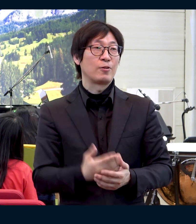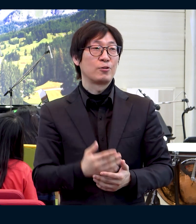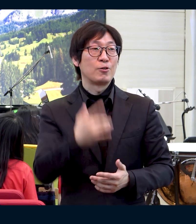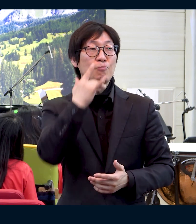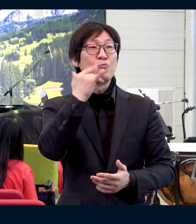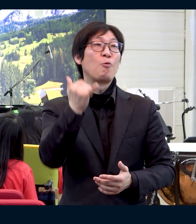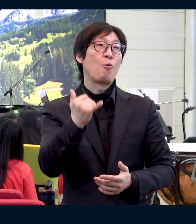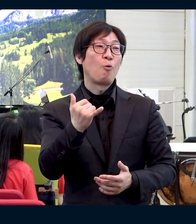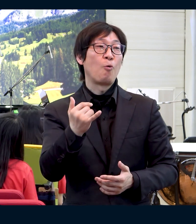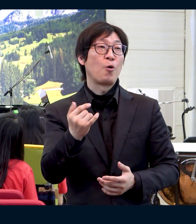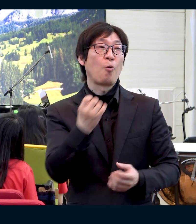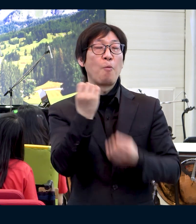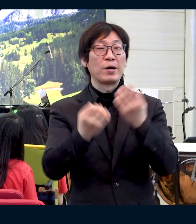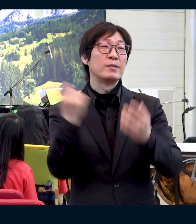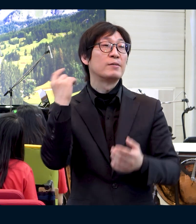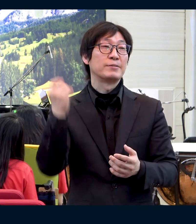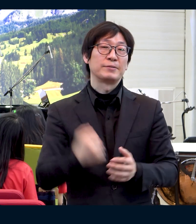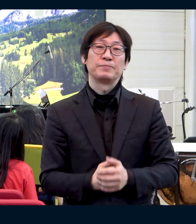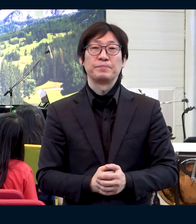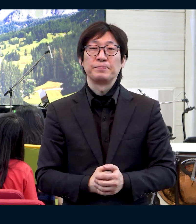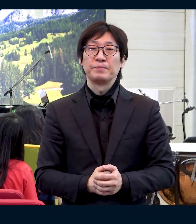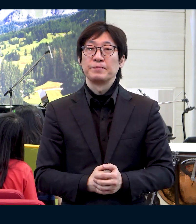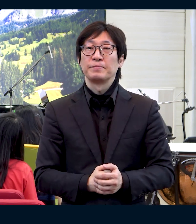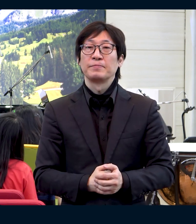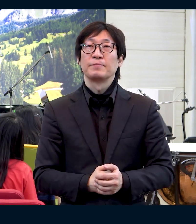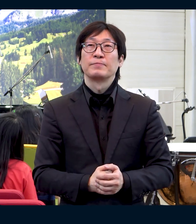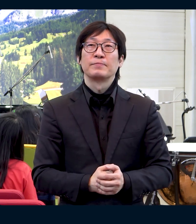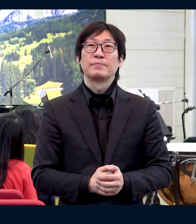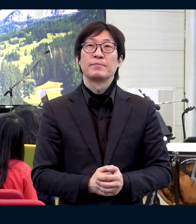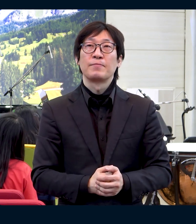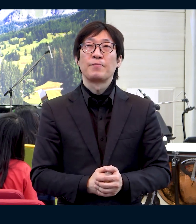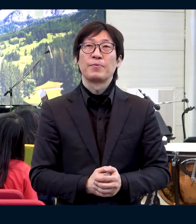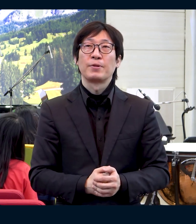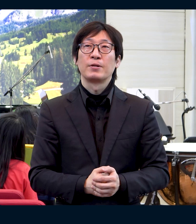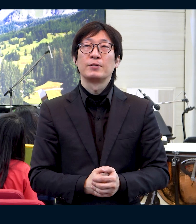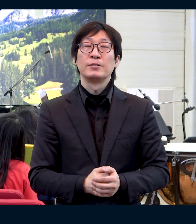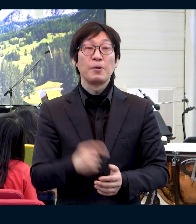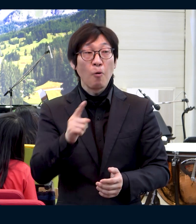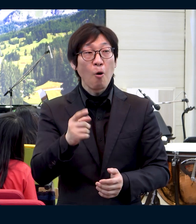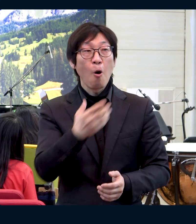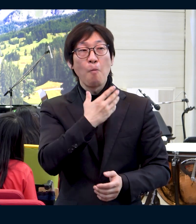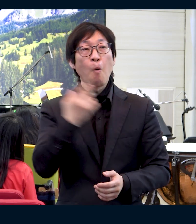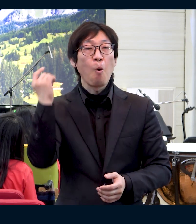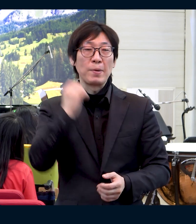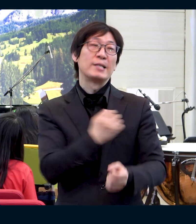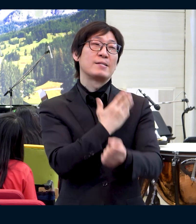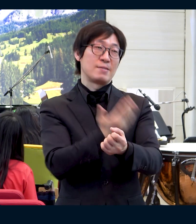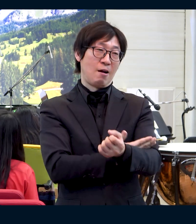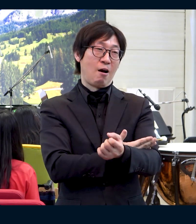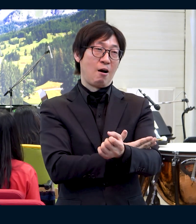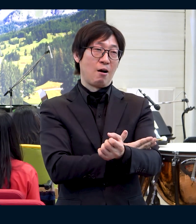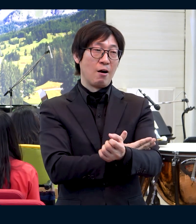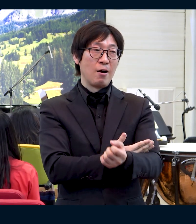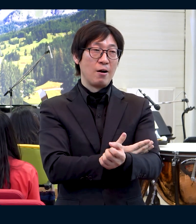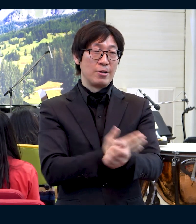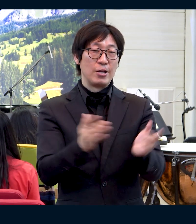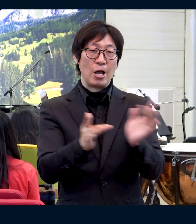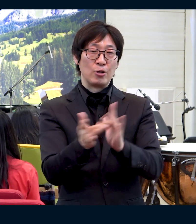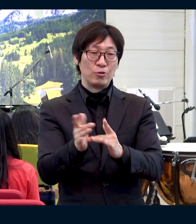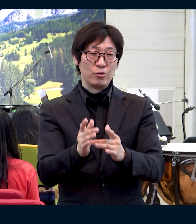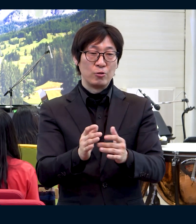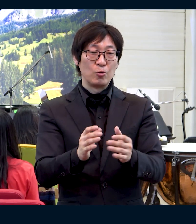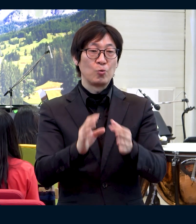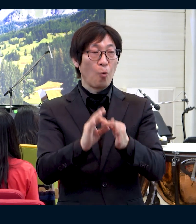말하는 그런 가정의 고백을 듣게 되었습니다. 이것이 바로 복음의 능력을 통해 얻은 예수로